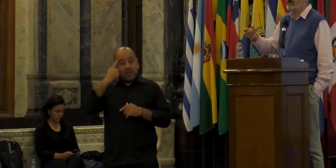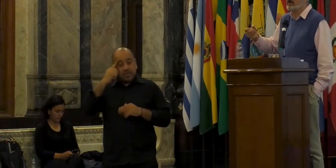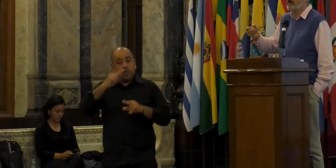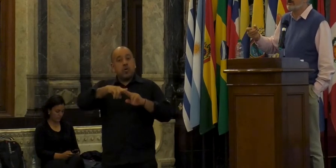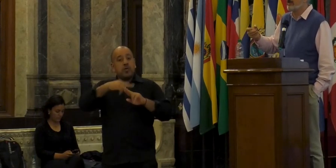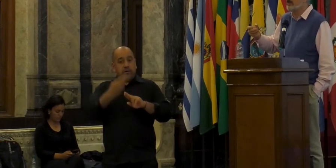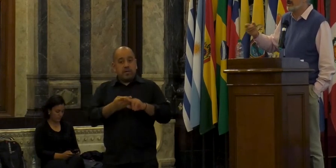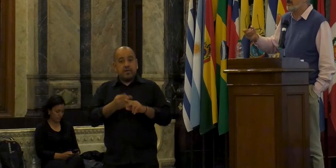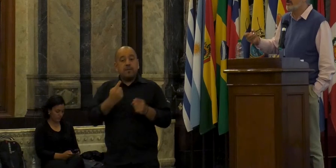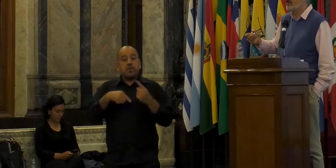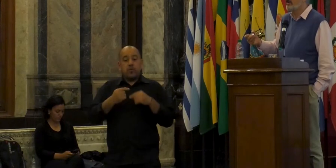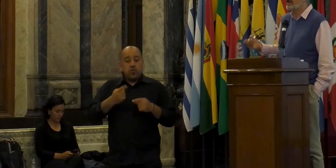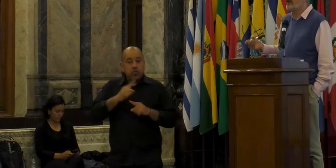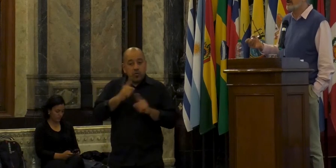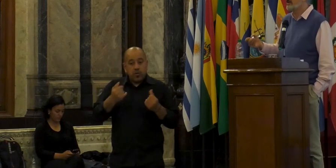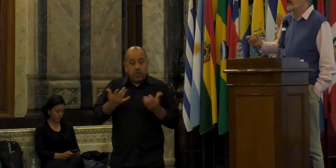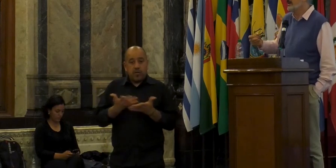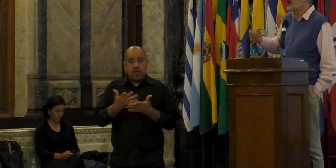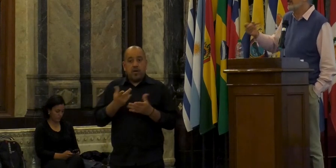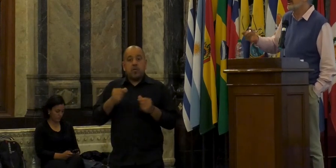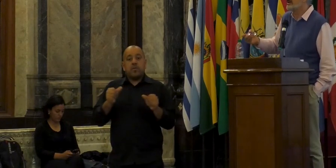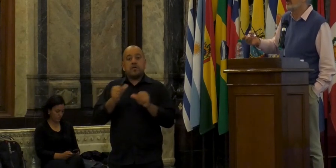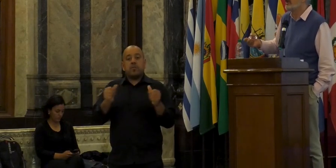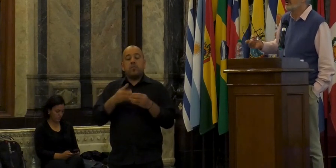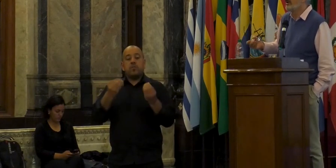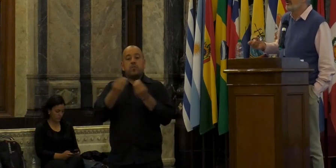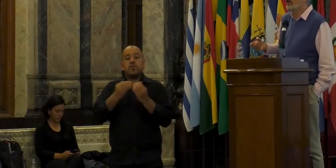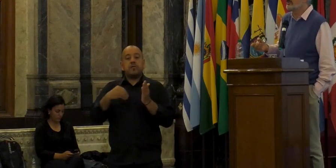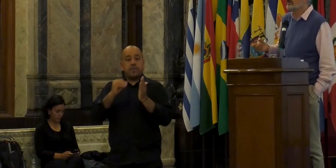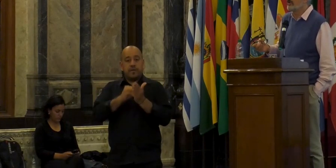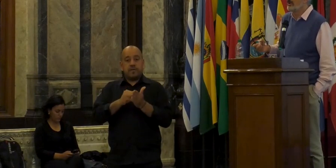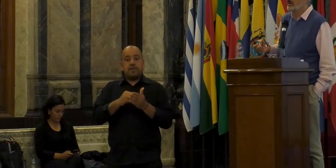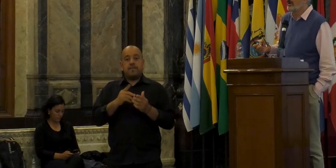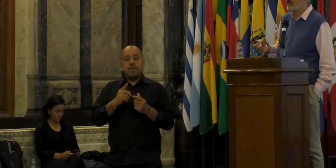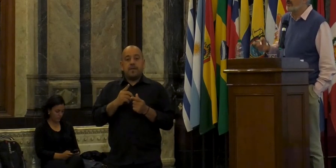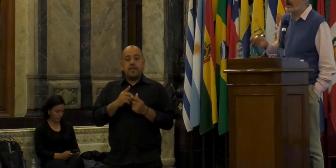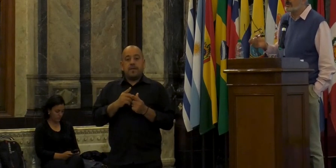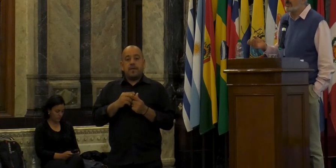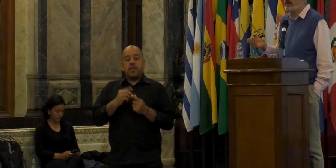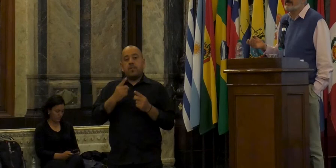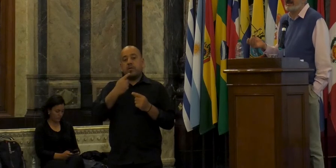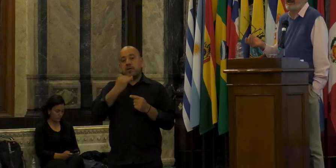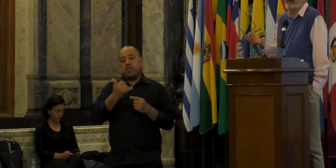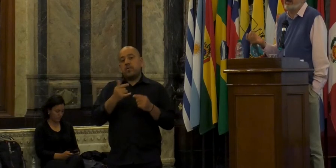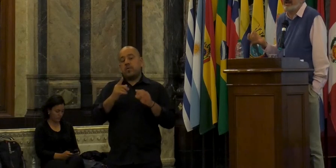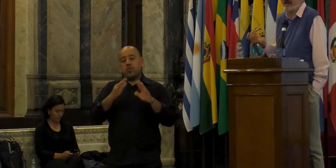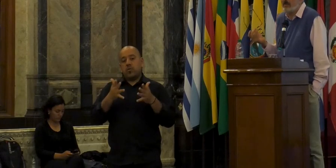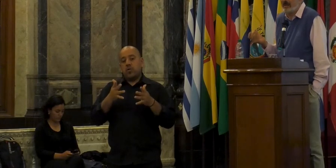pero no como estamos haciendo muchas veces, digamos, repitiendo los lugares comunes